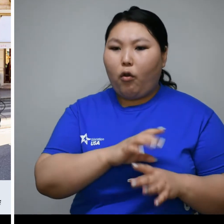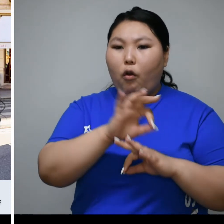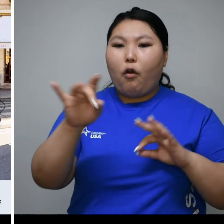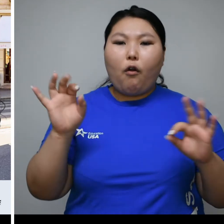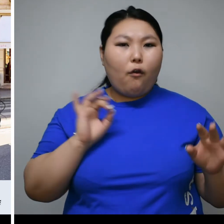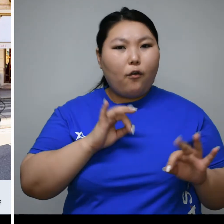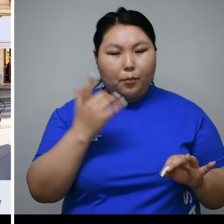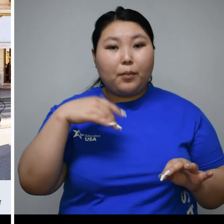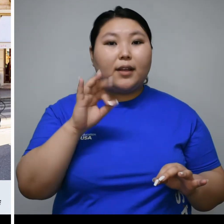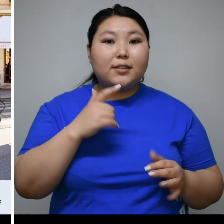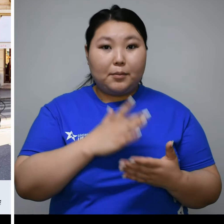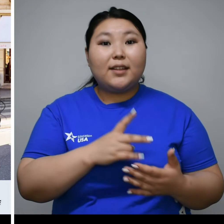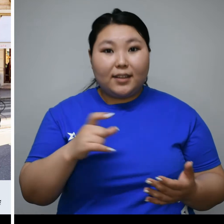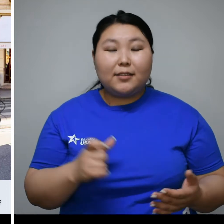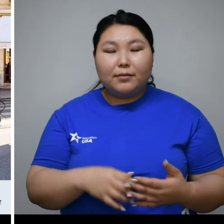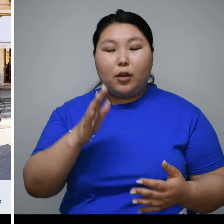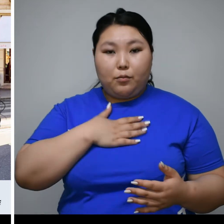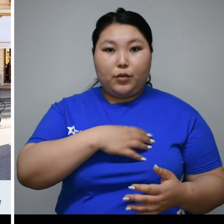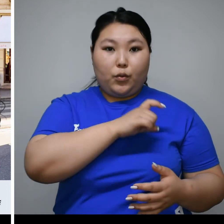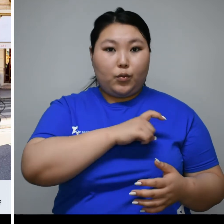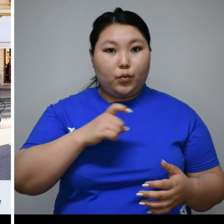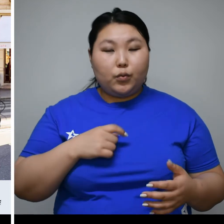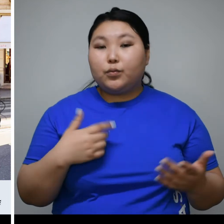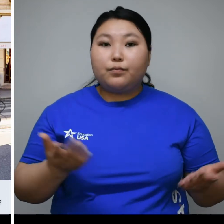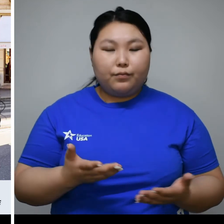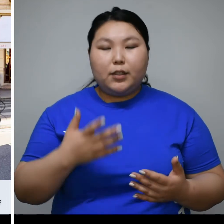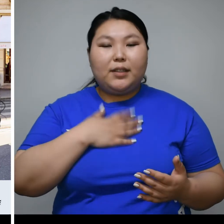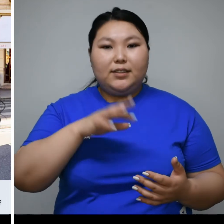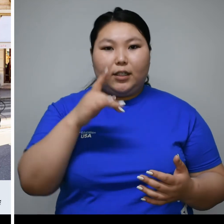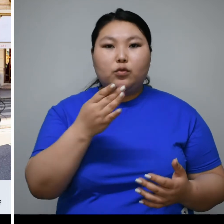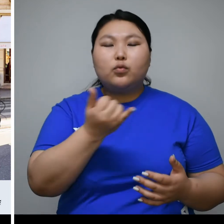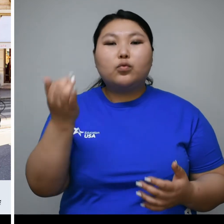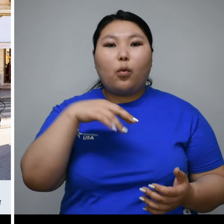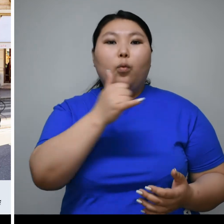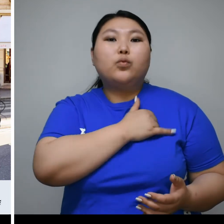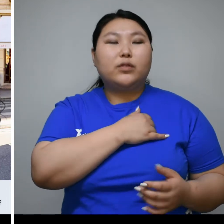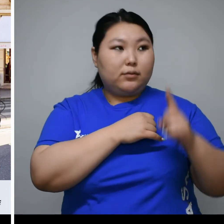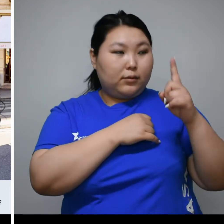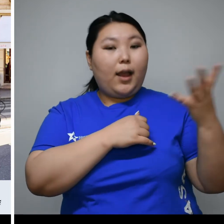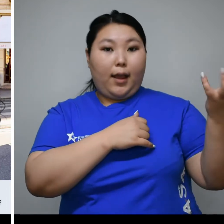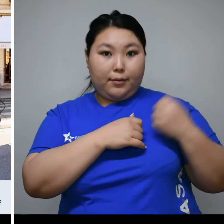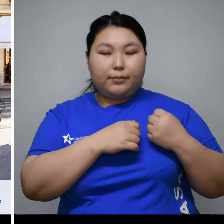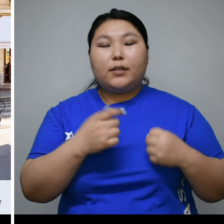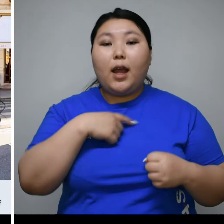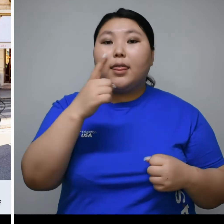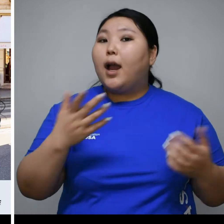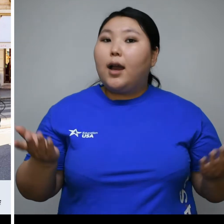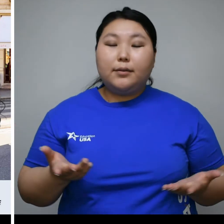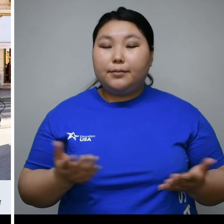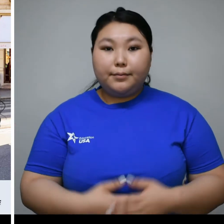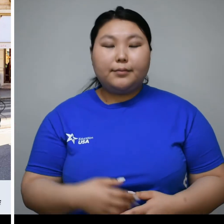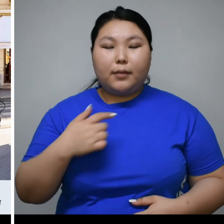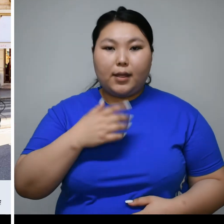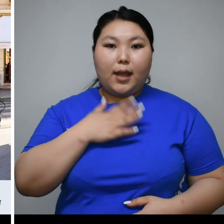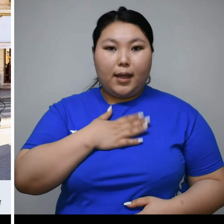гэжсэн шал өөр өөр байдаг юм байлээ л дээ. За миний хувьд болохоор яг шууд удирдлагаасаа 1-ыг аваад за 1 нь